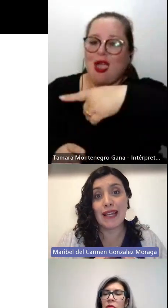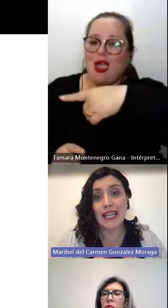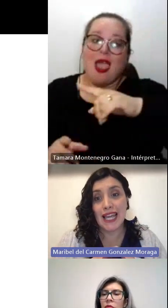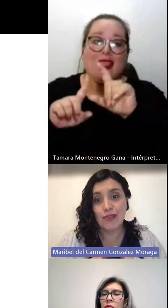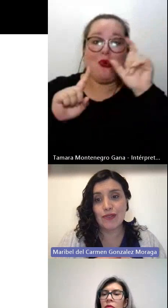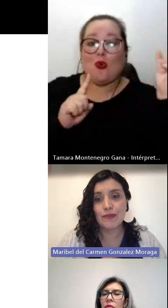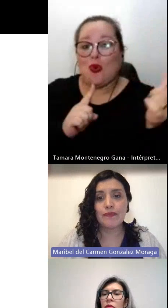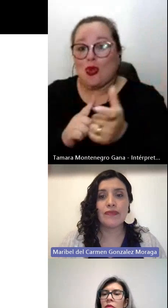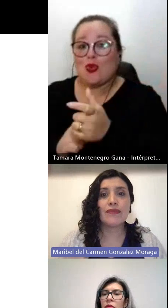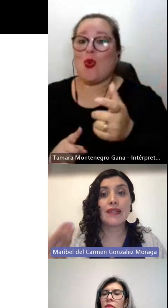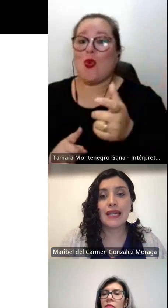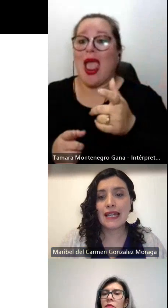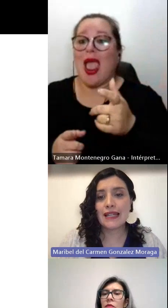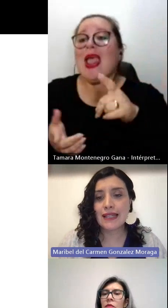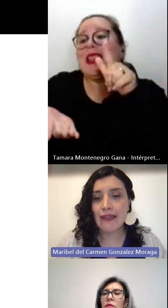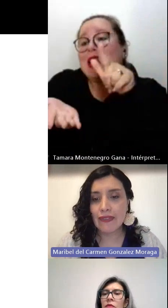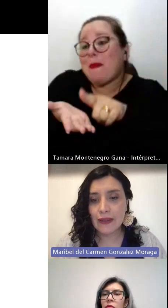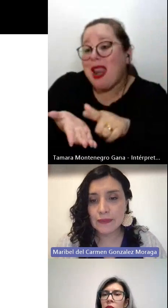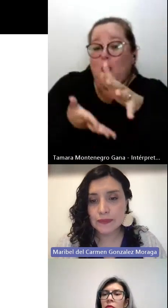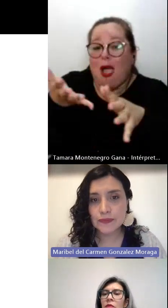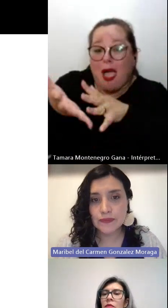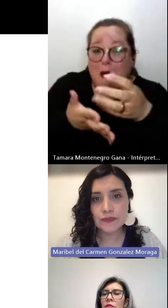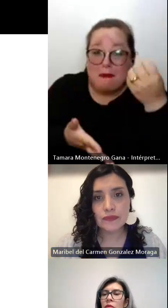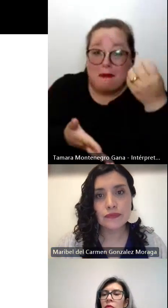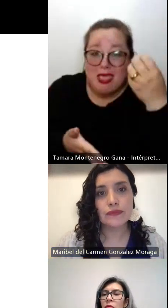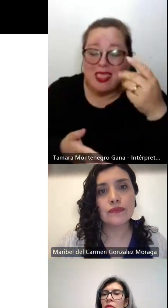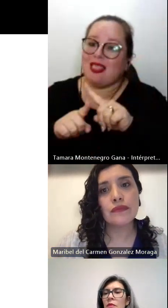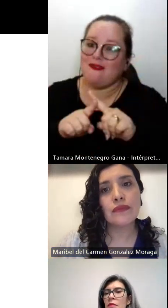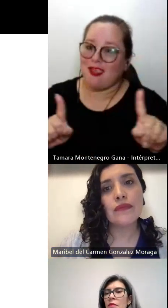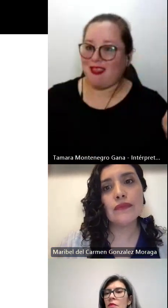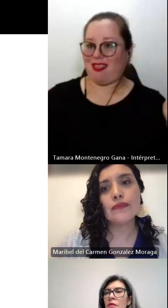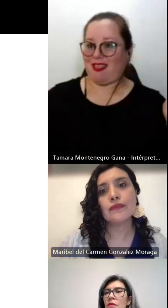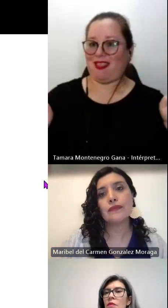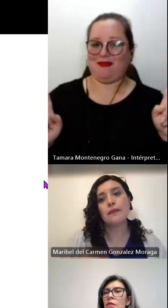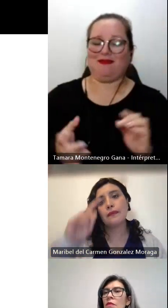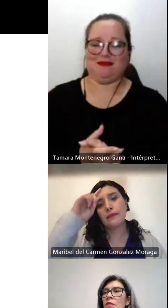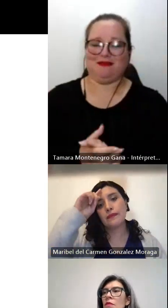lingüística al igual que ellos. La siguiente.